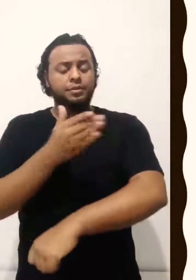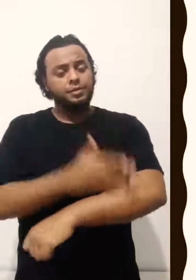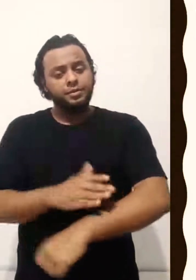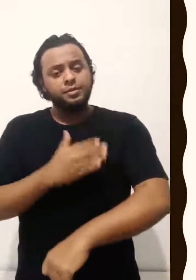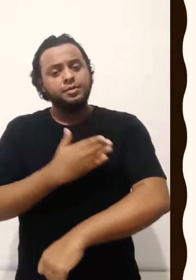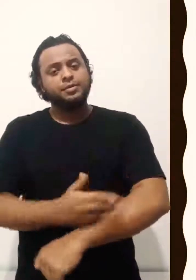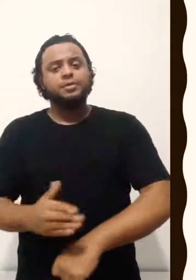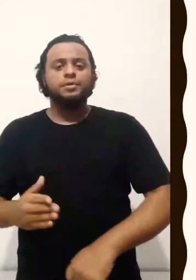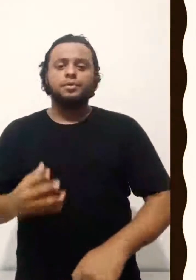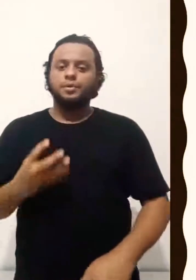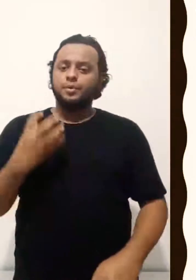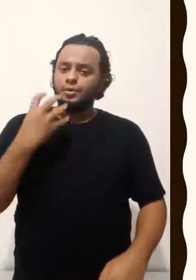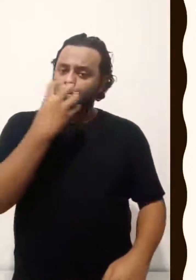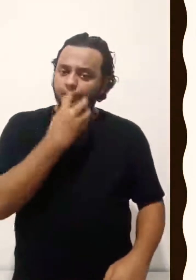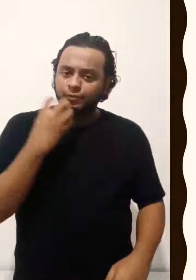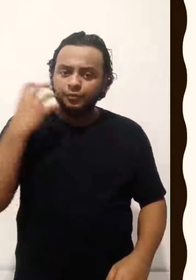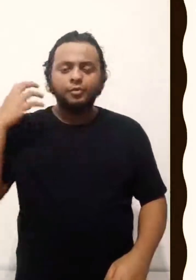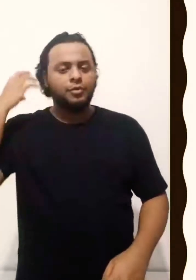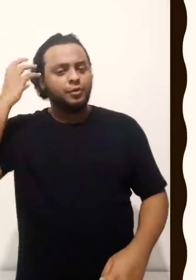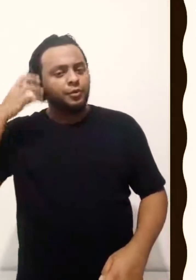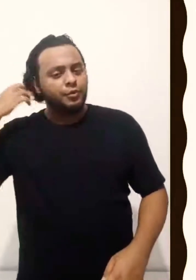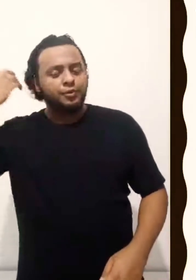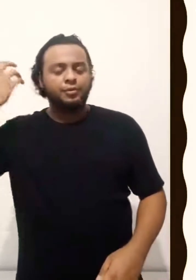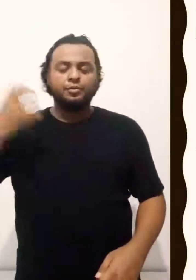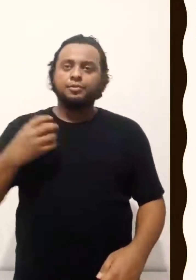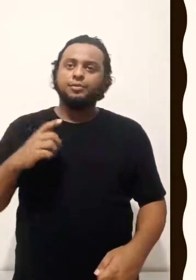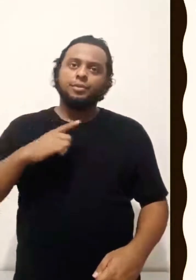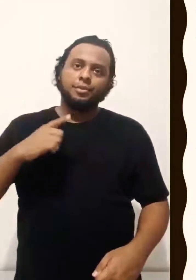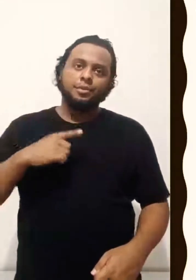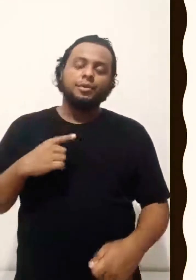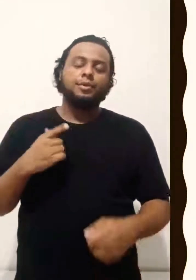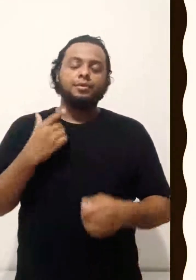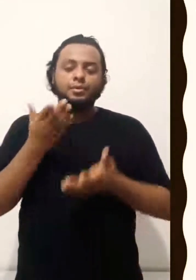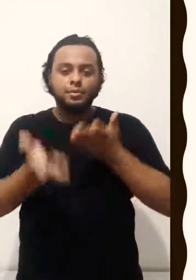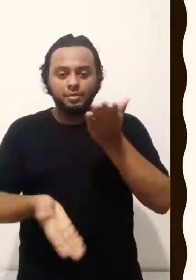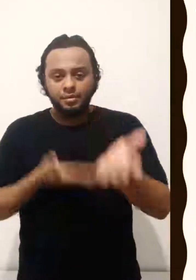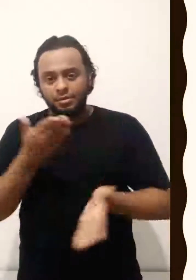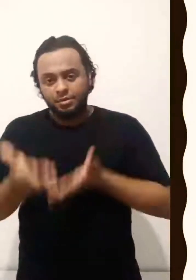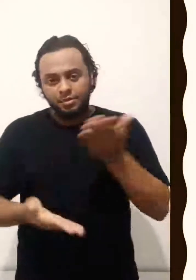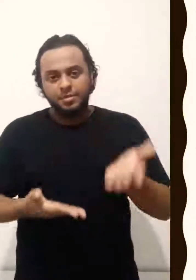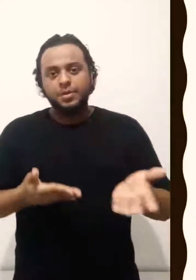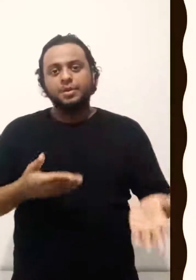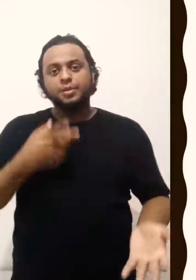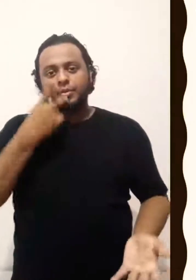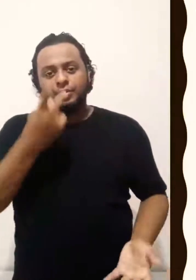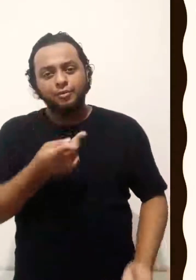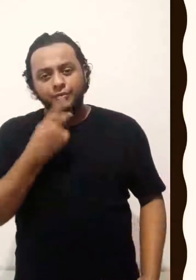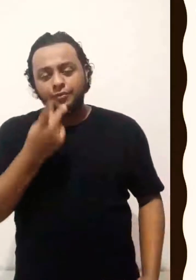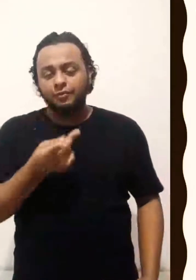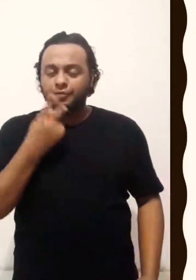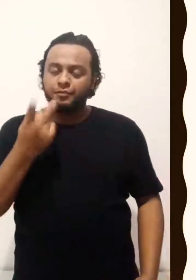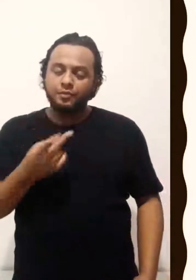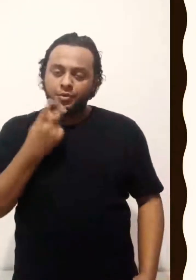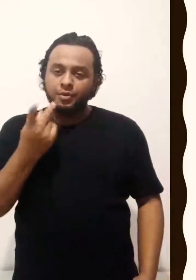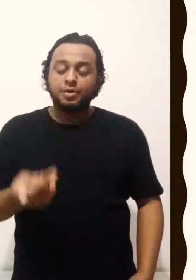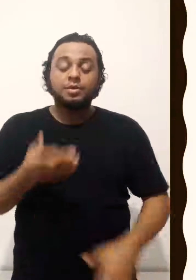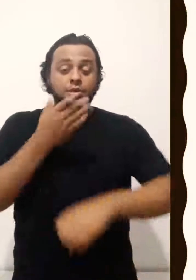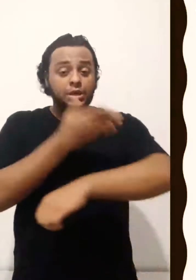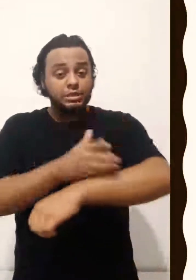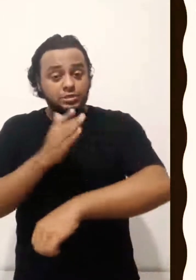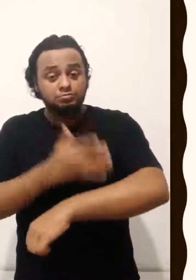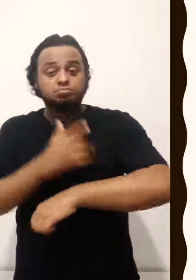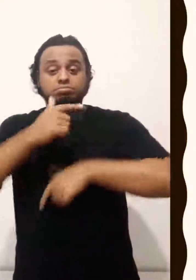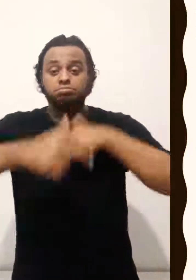né, com fonoaudiólogo, eles farão tipos de terapias de fala, enfim, esses treinos